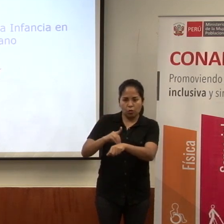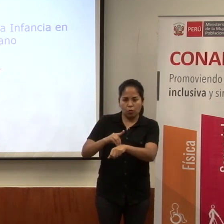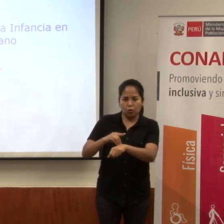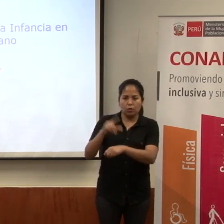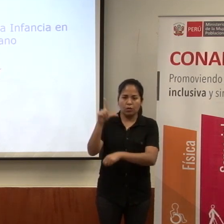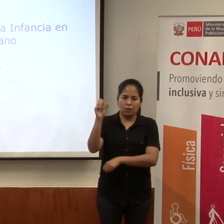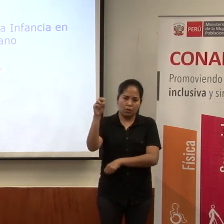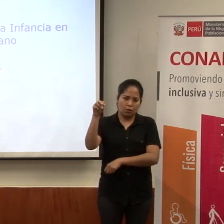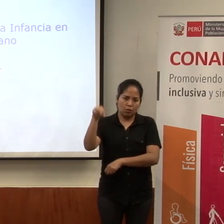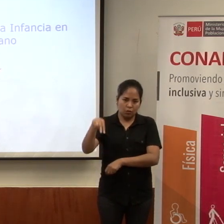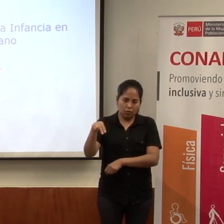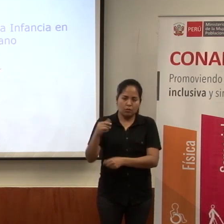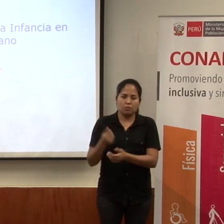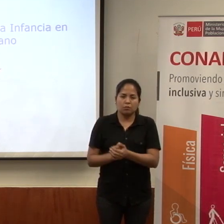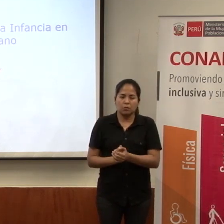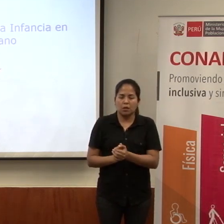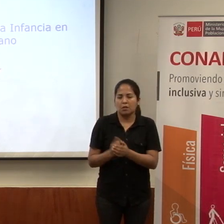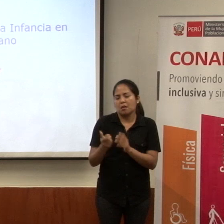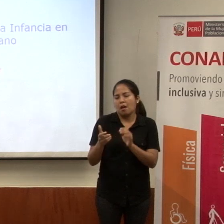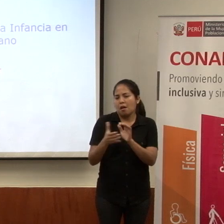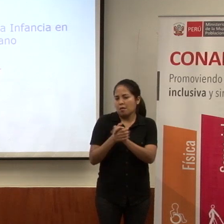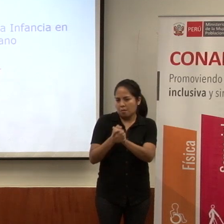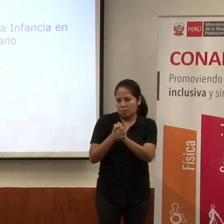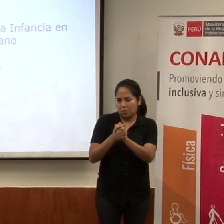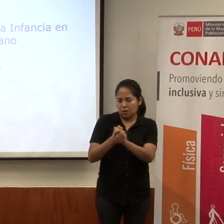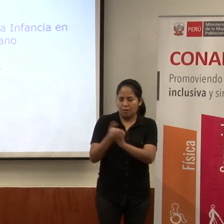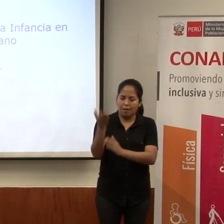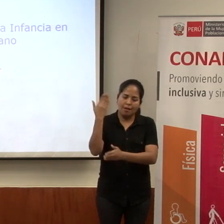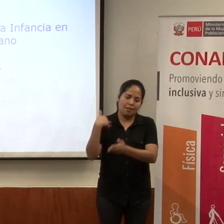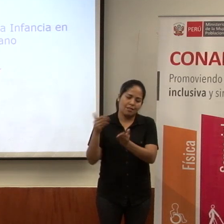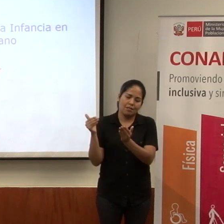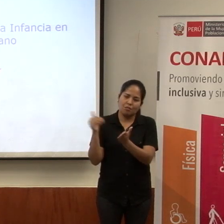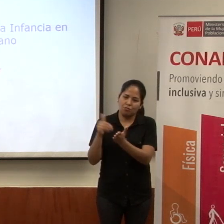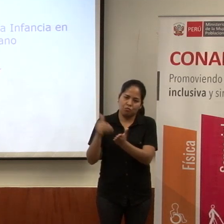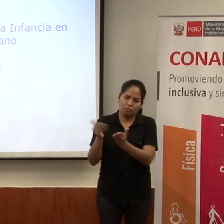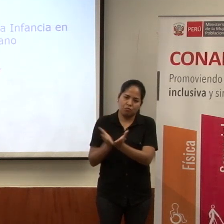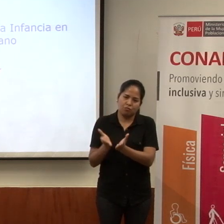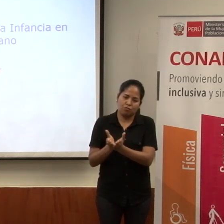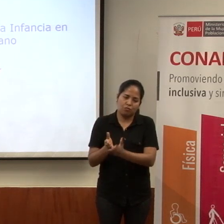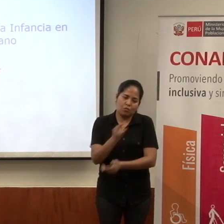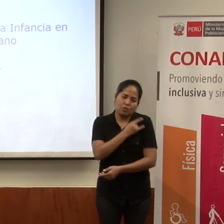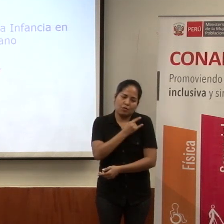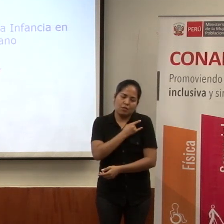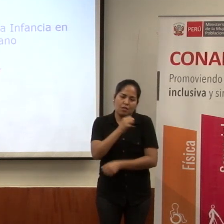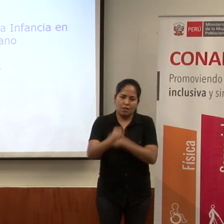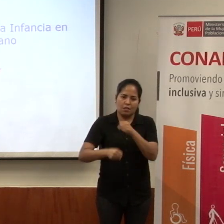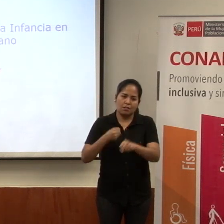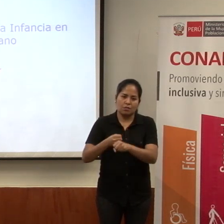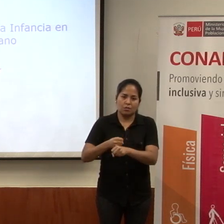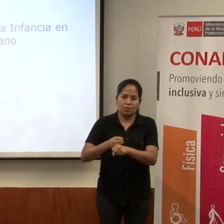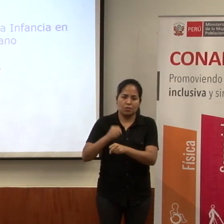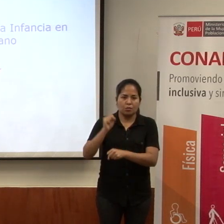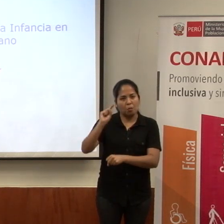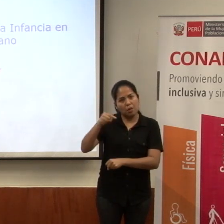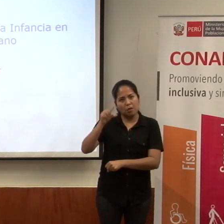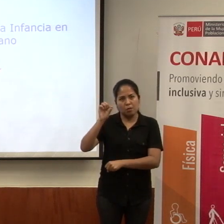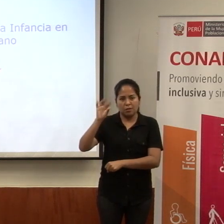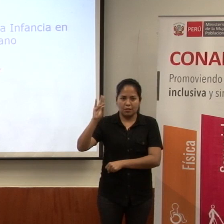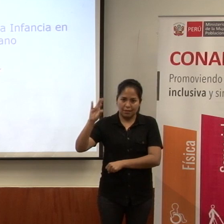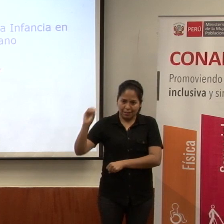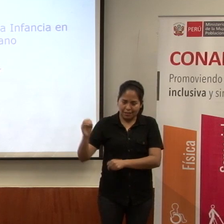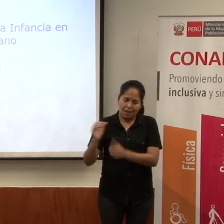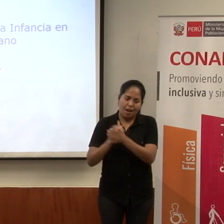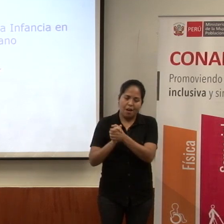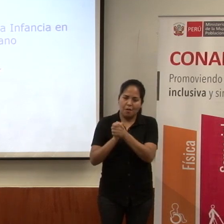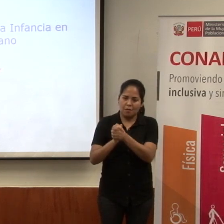colega profesional, sino con el cual estudiamos juntos en nuestras carpetas en San Marcos allá por los años 70, así que somos grandes amigos, y